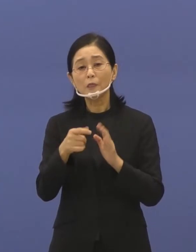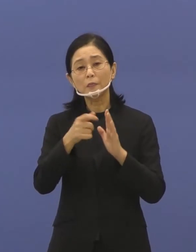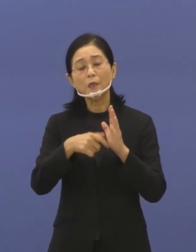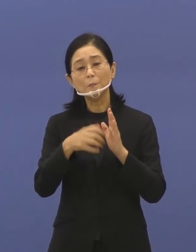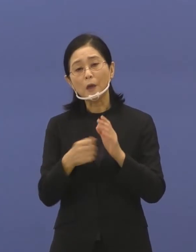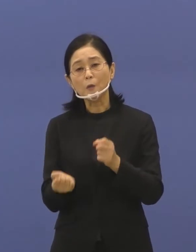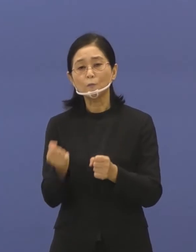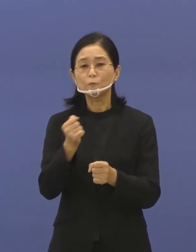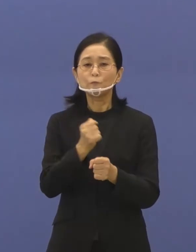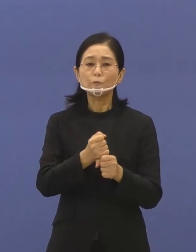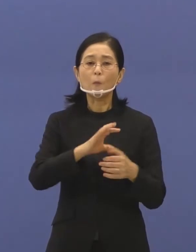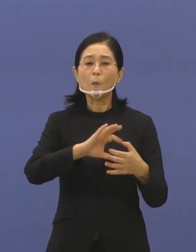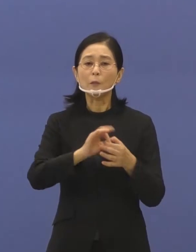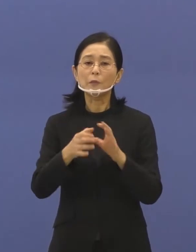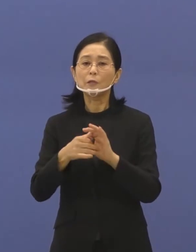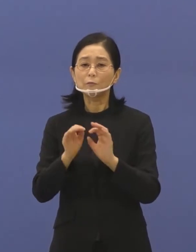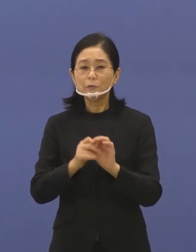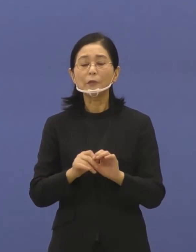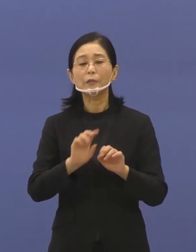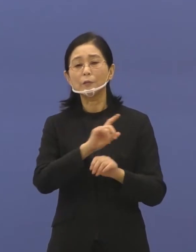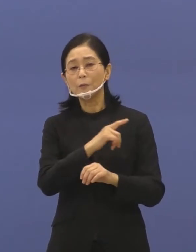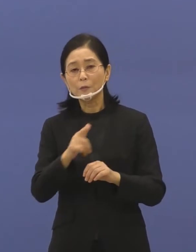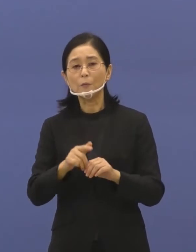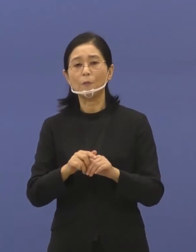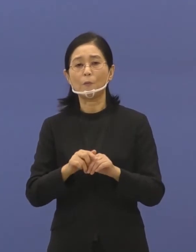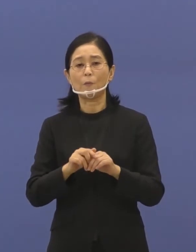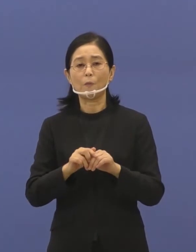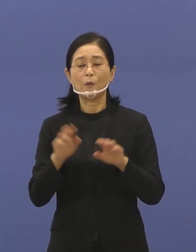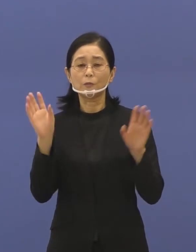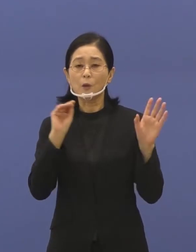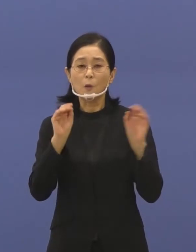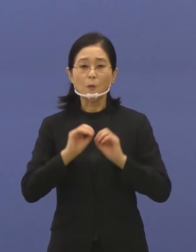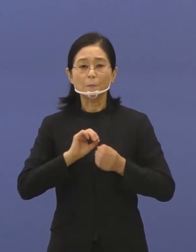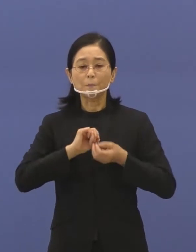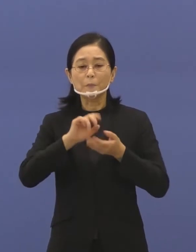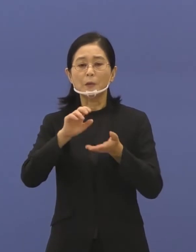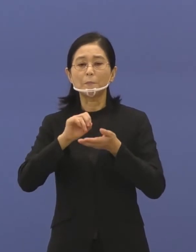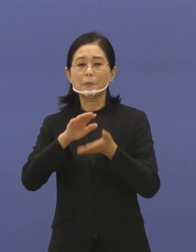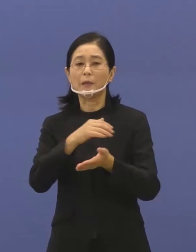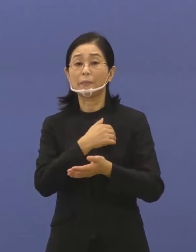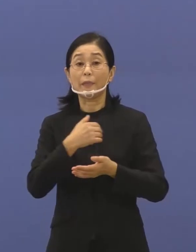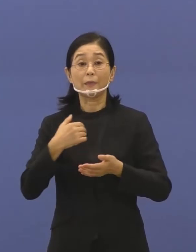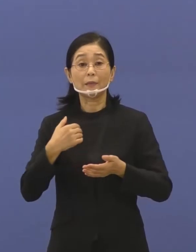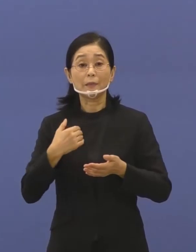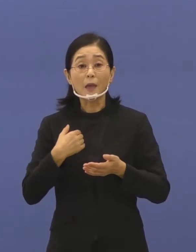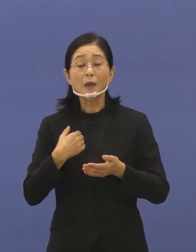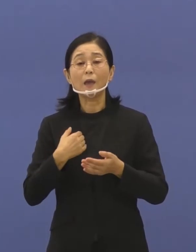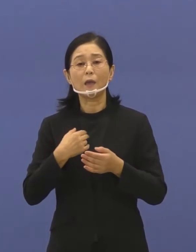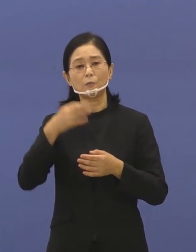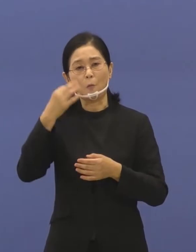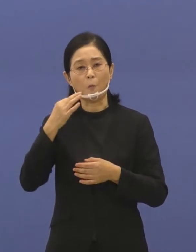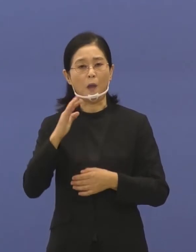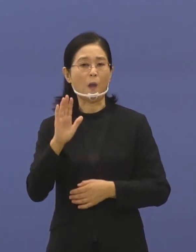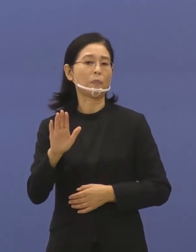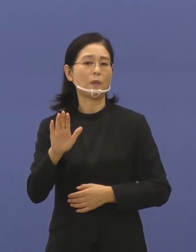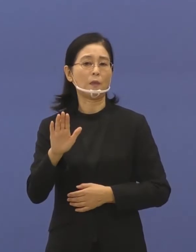何でしょう、いろんな情報が発信できたとこれまでも評価された中ですが、ここに来て、